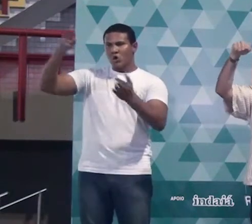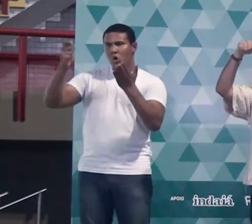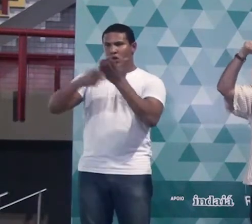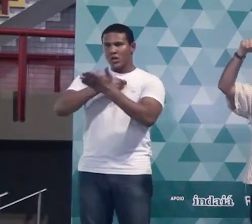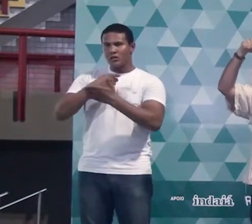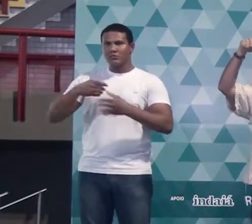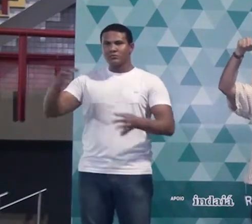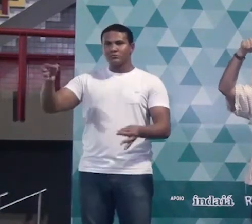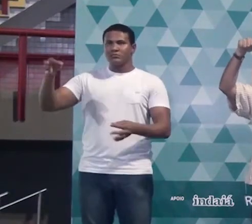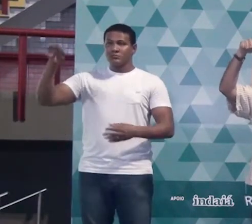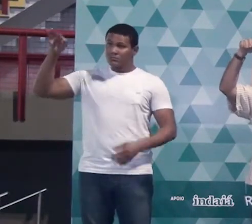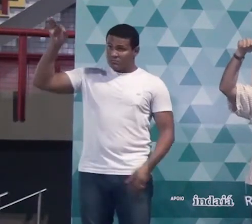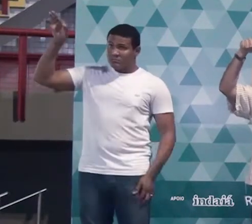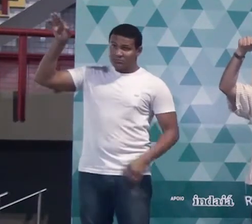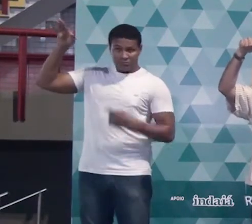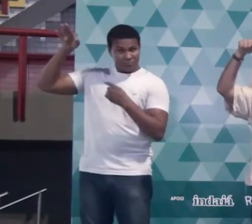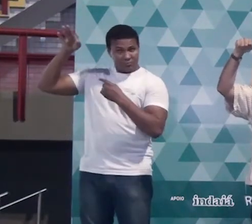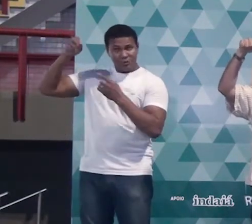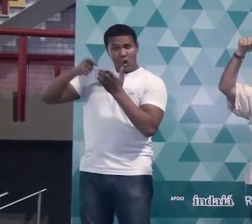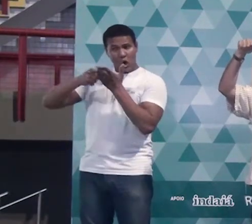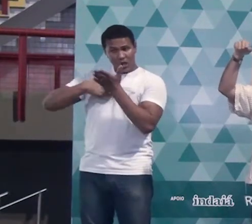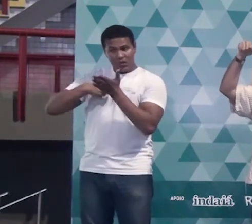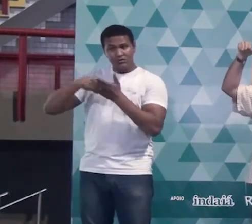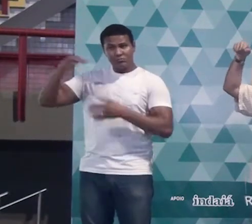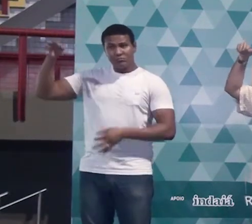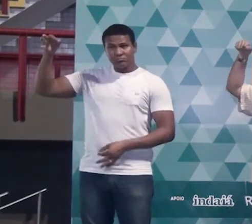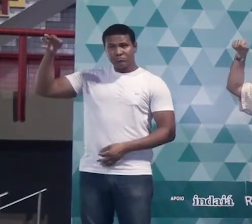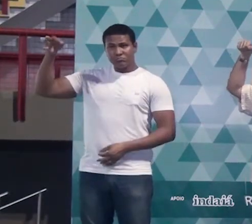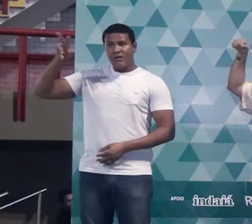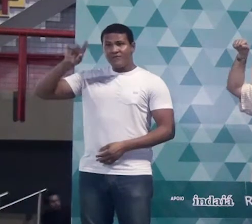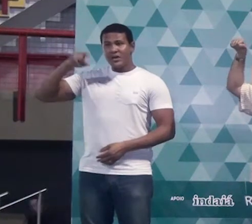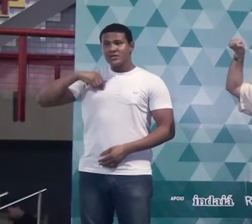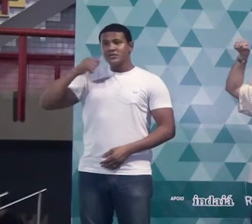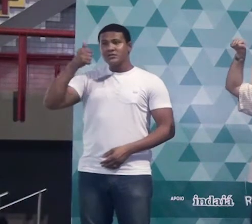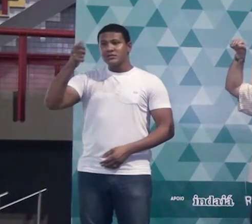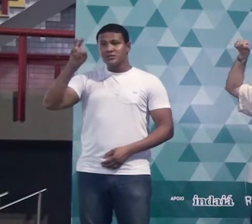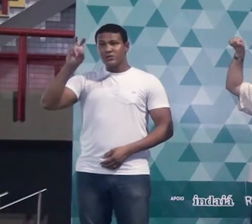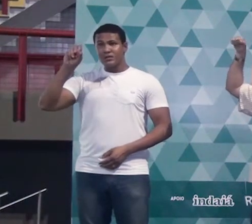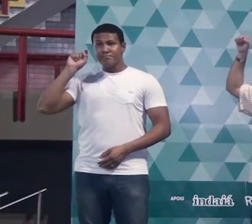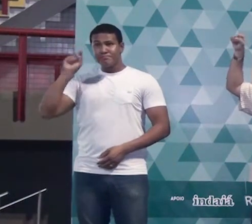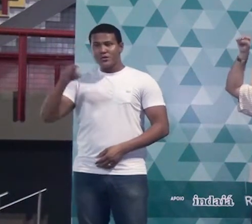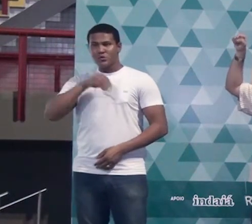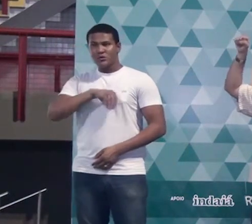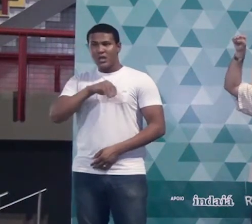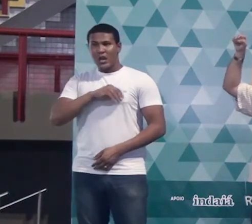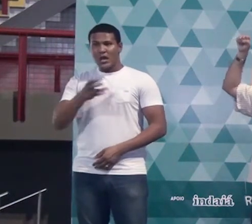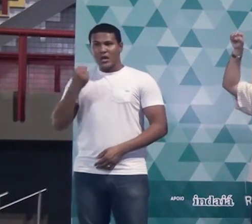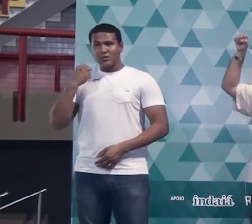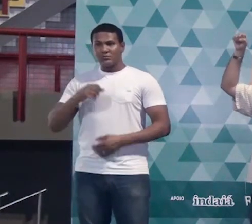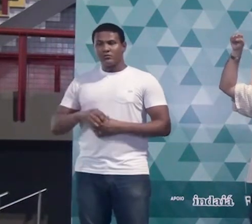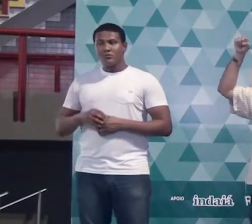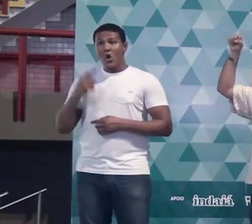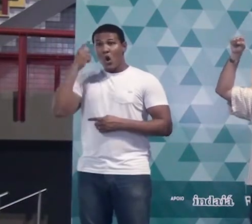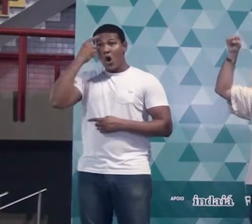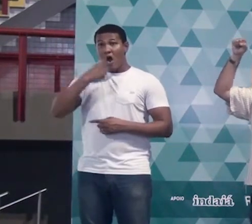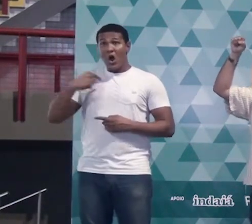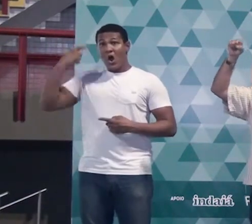assim, ó, tá aqui seu contrato de trabalho. Você vai ganhar 150 mil reais por hora,